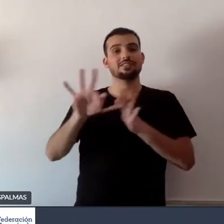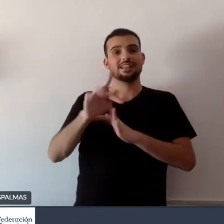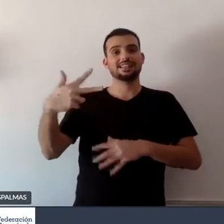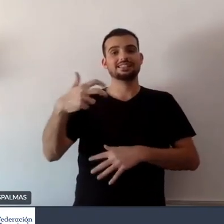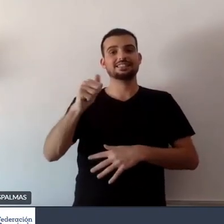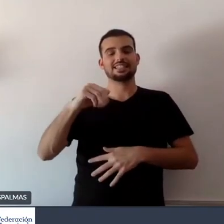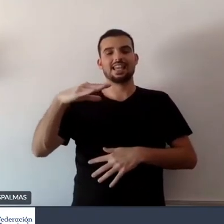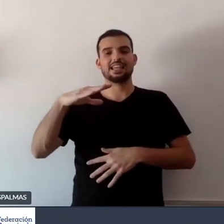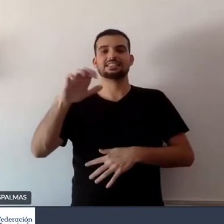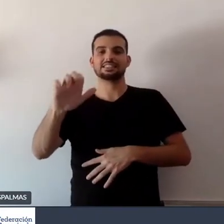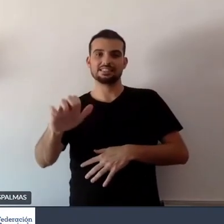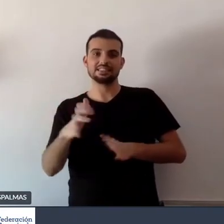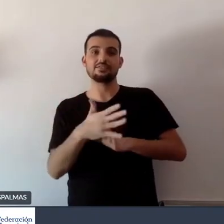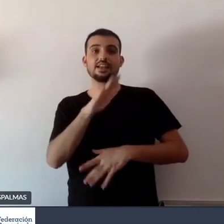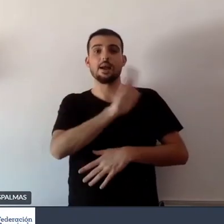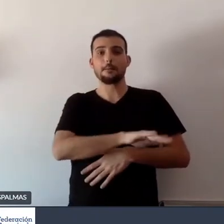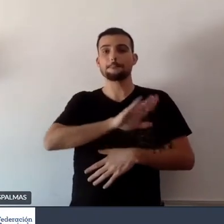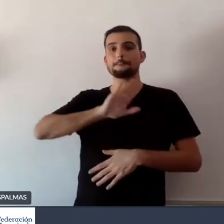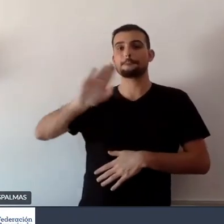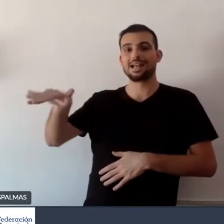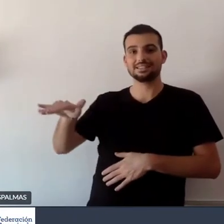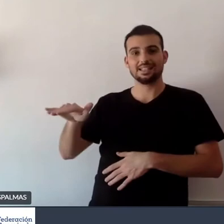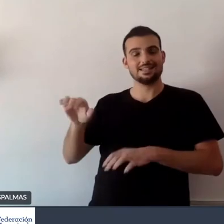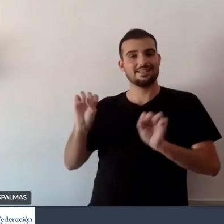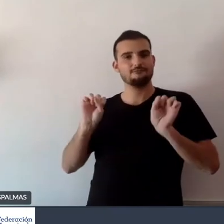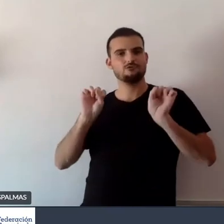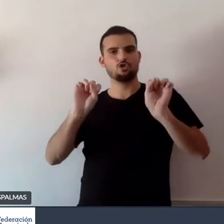pasar y bloquear, pase y bloqueo directo.